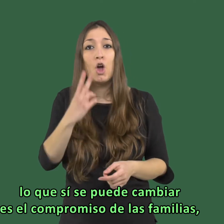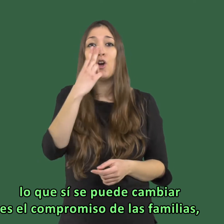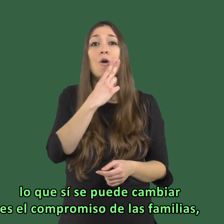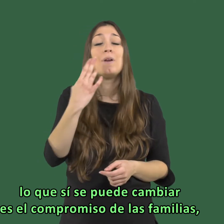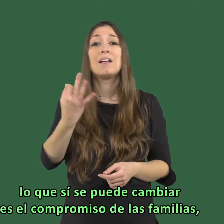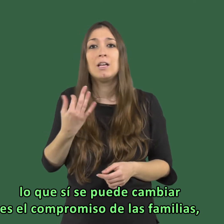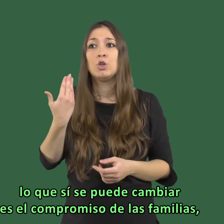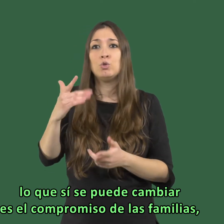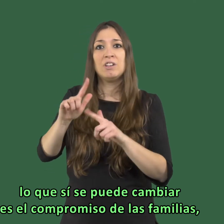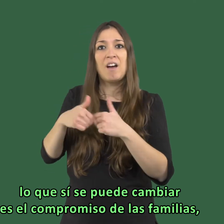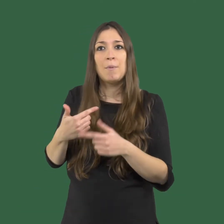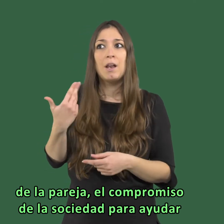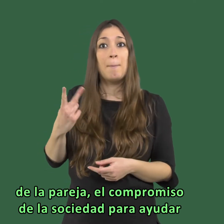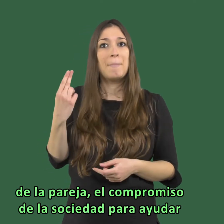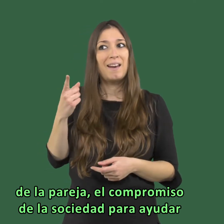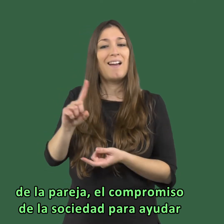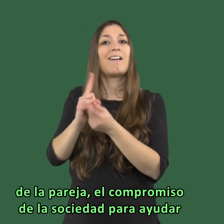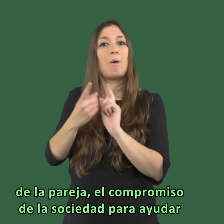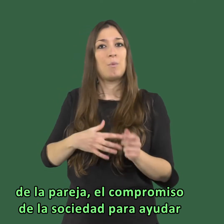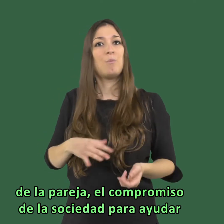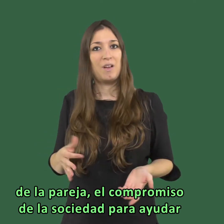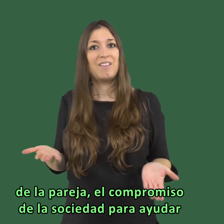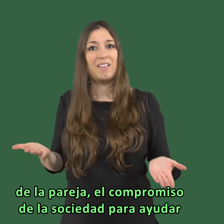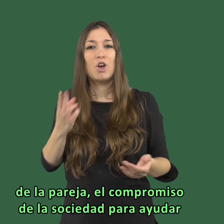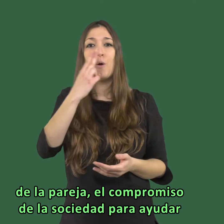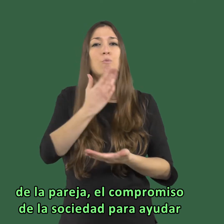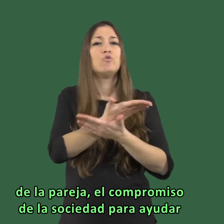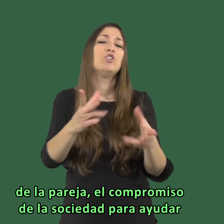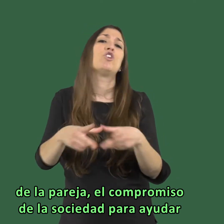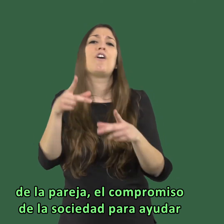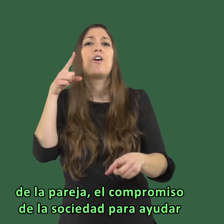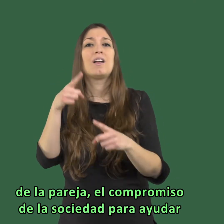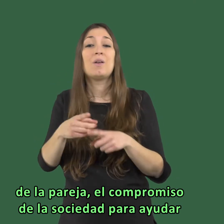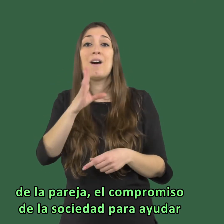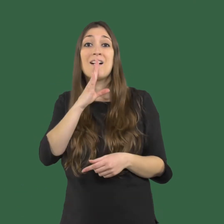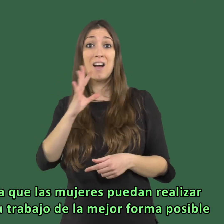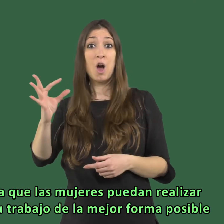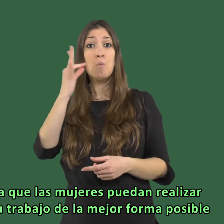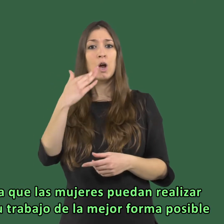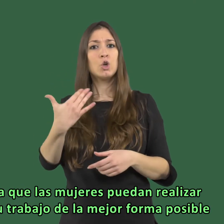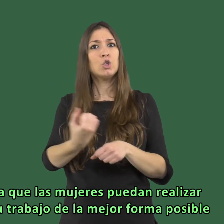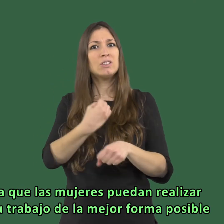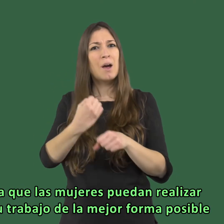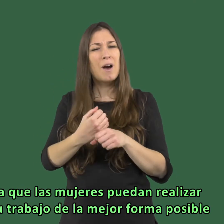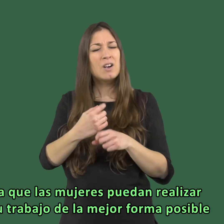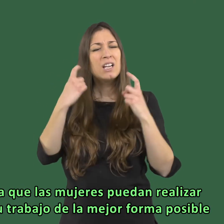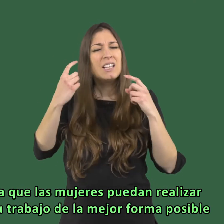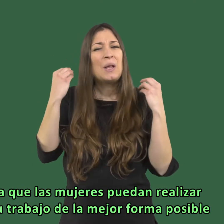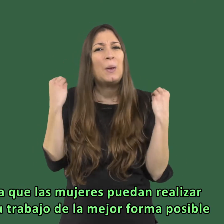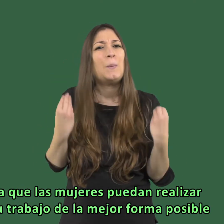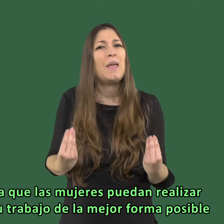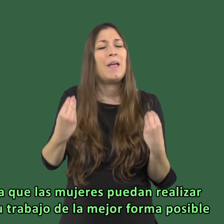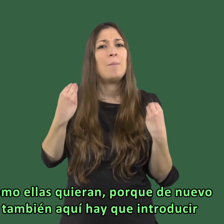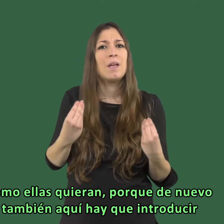es el compromiso de las familias, de la pareja, el compromiso de la sociedad para ayudar a que las mujeres puedan realizar su trabajo de la mejor